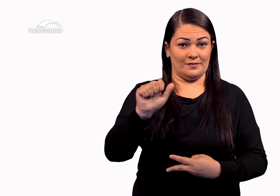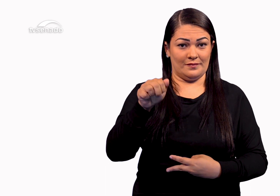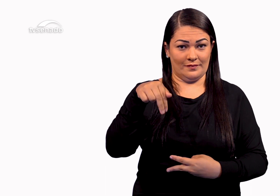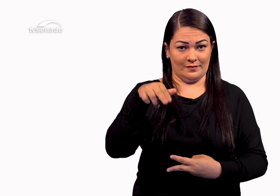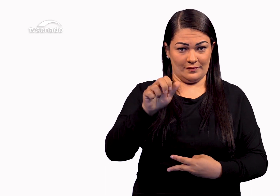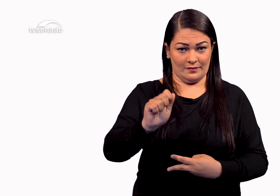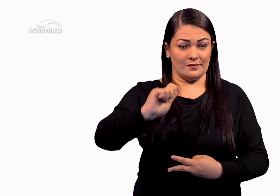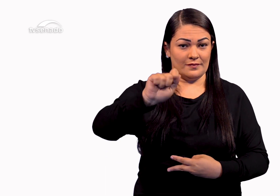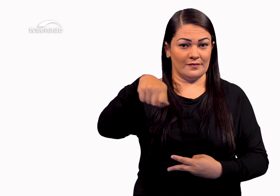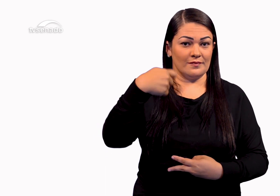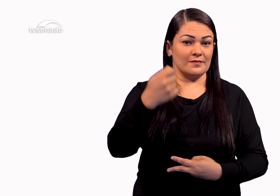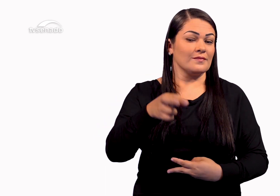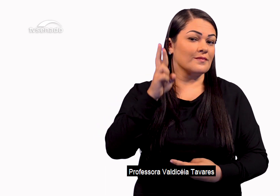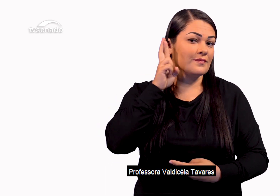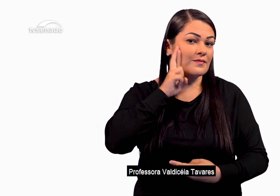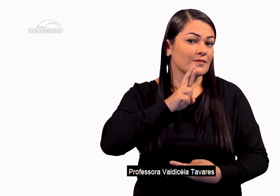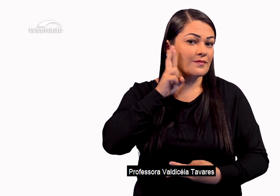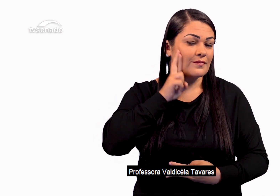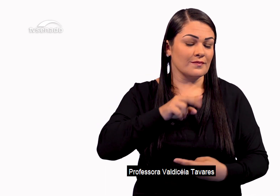Valdiceia Tavares